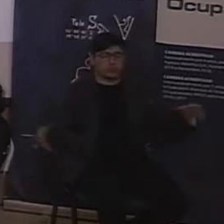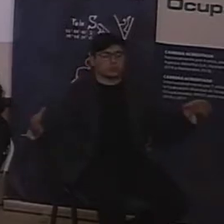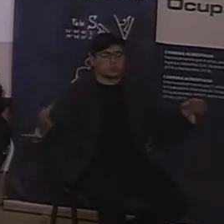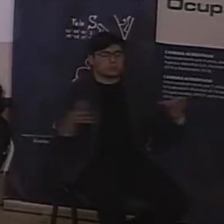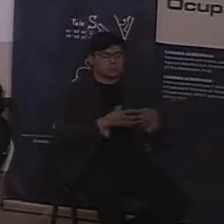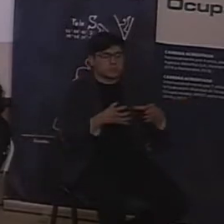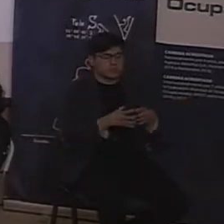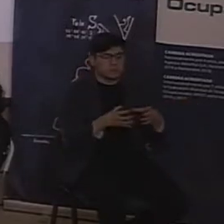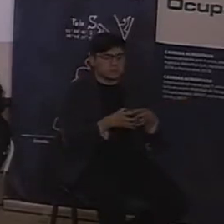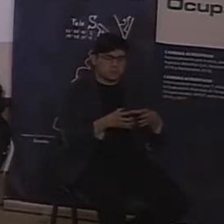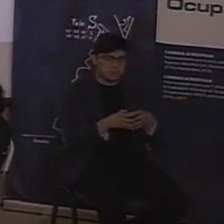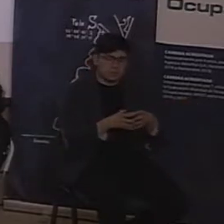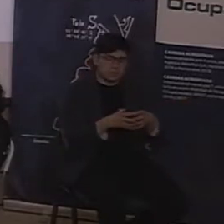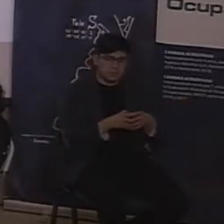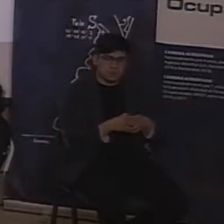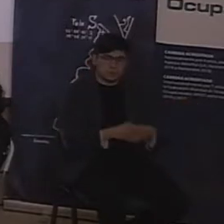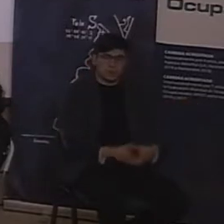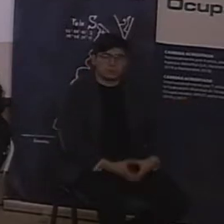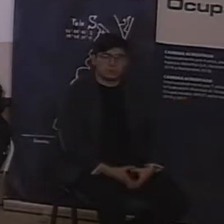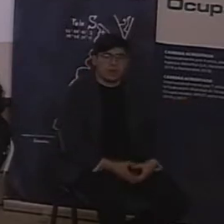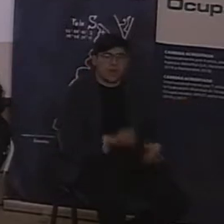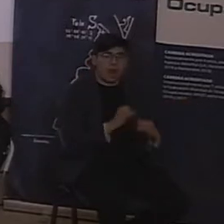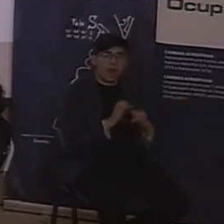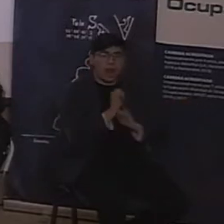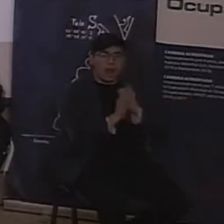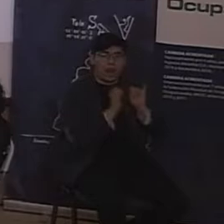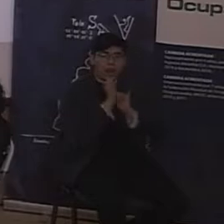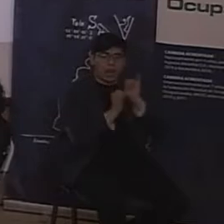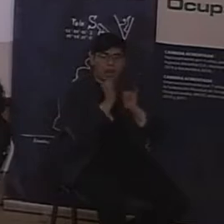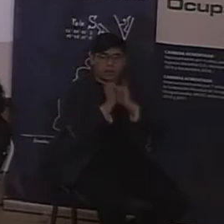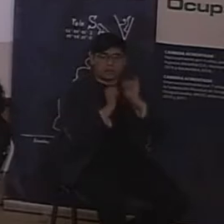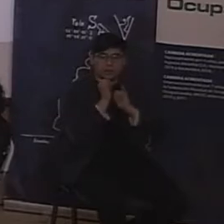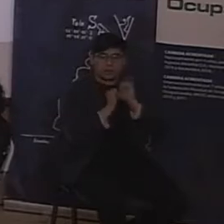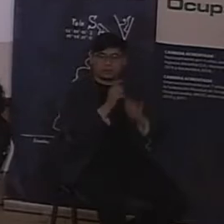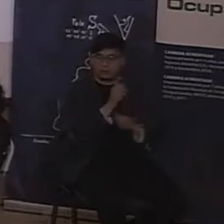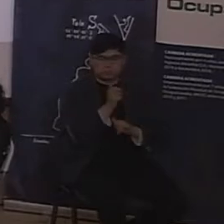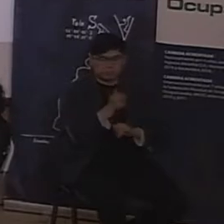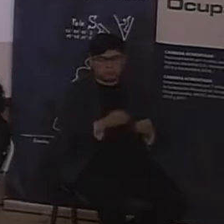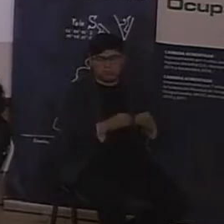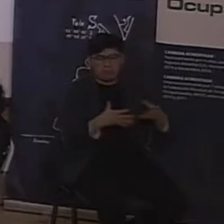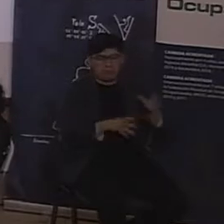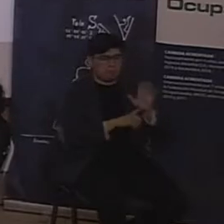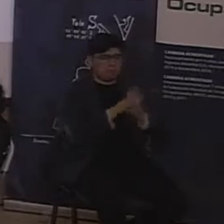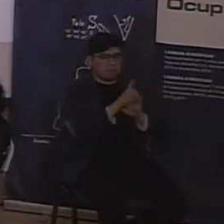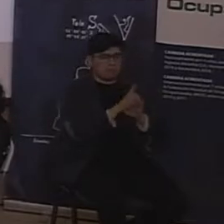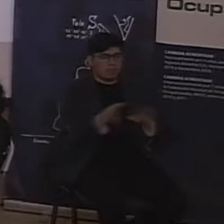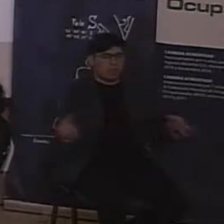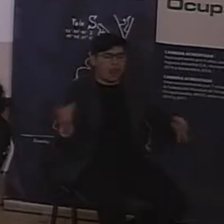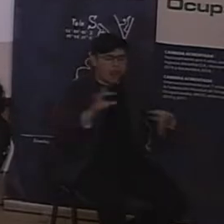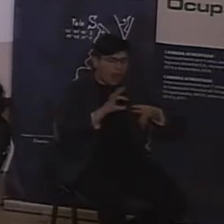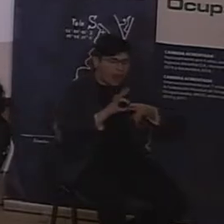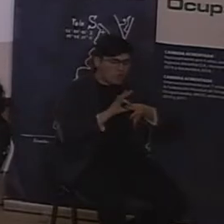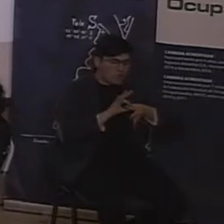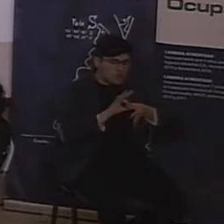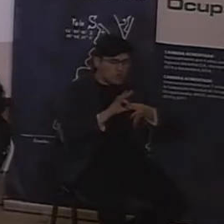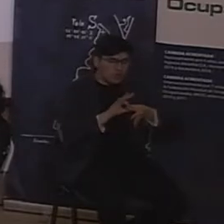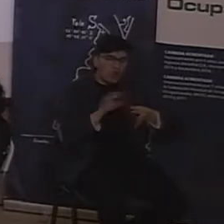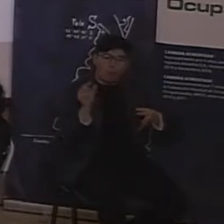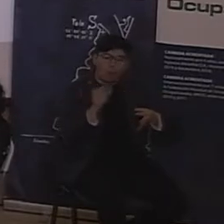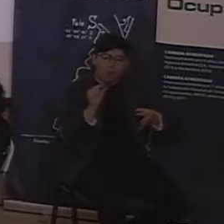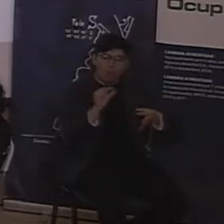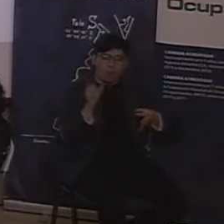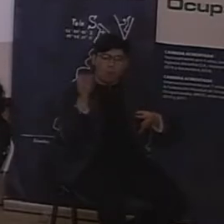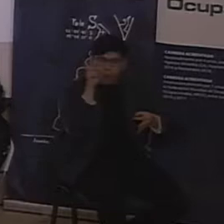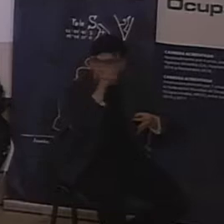época en que aún el internet no estaba tan desarrollado por lo tanto la unión fue un poco compleja y de